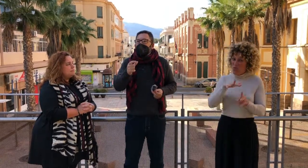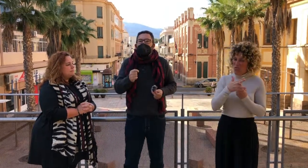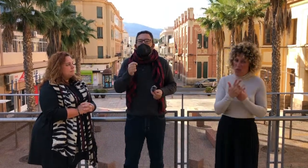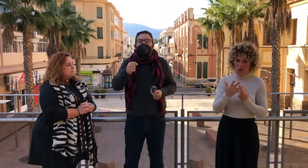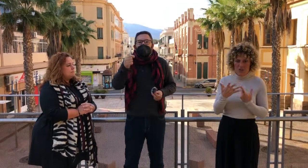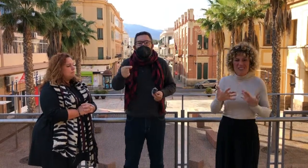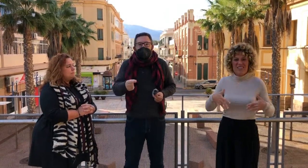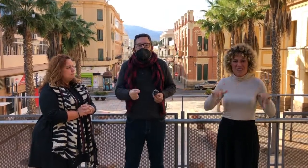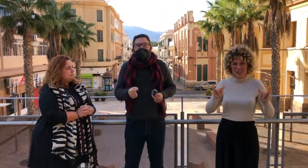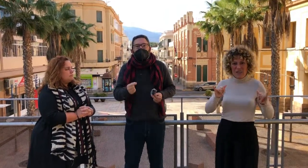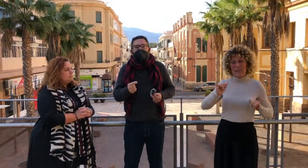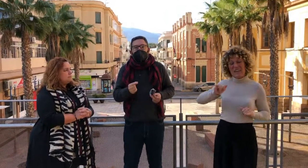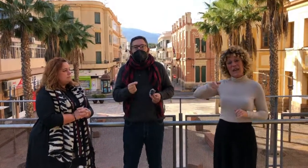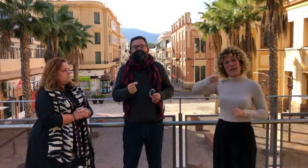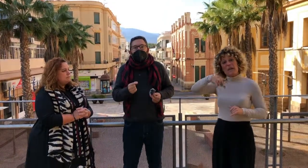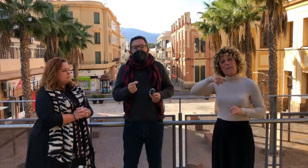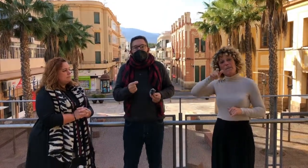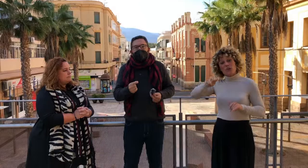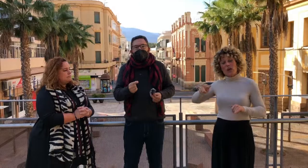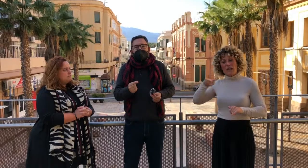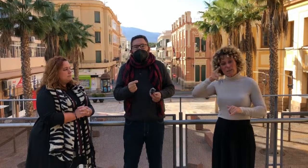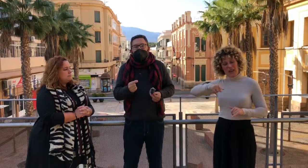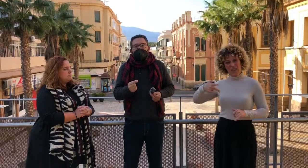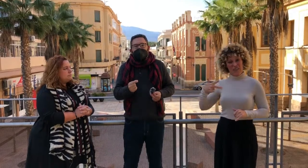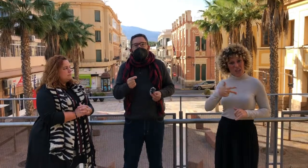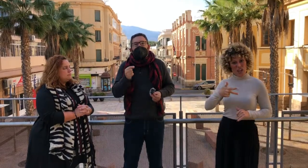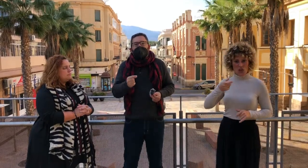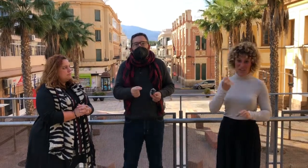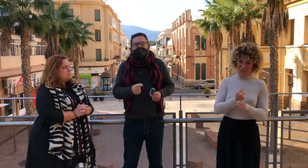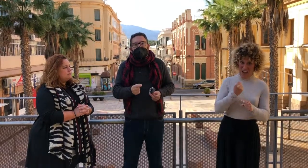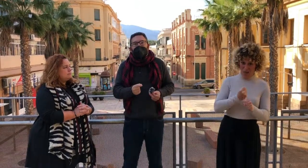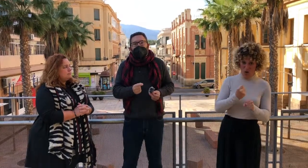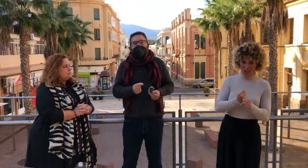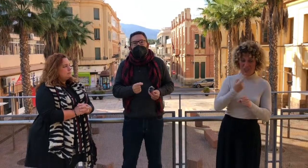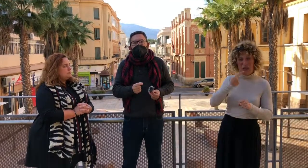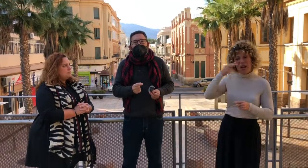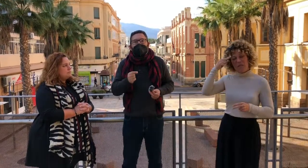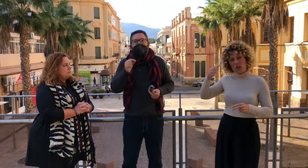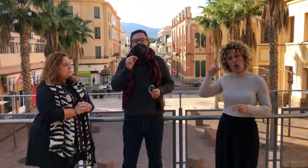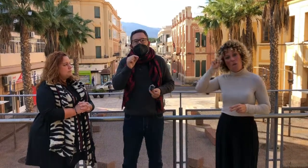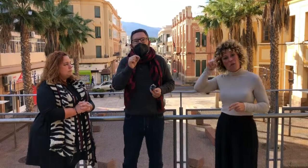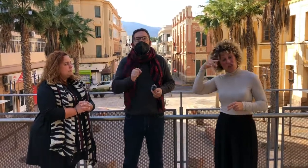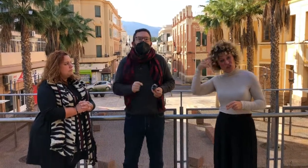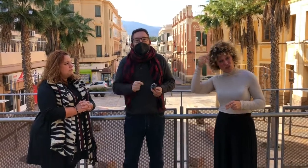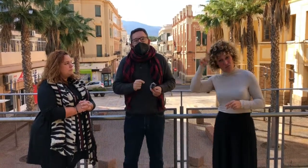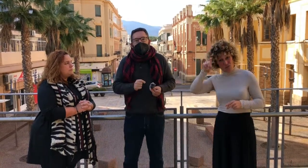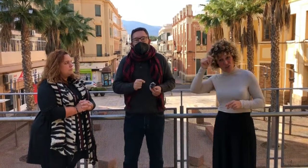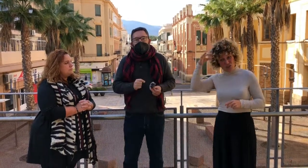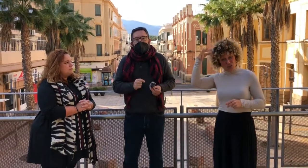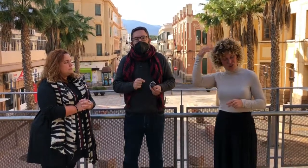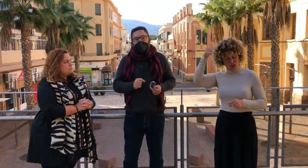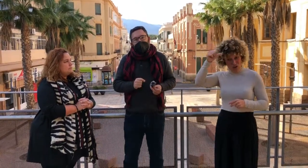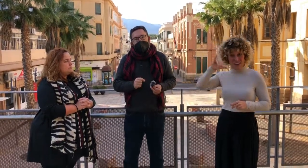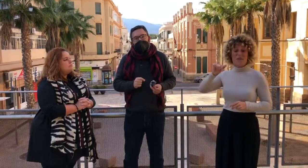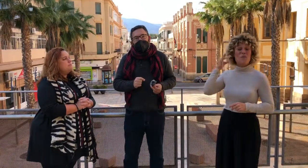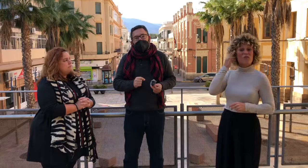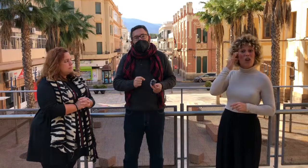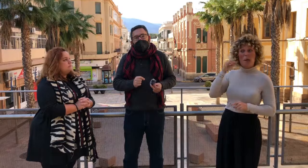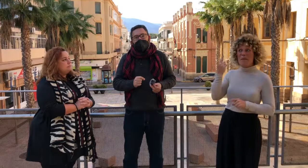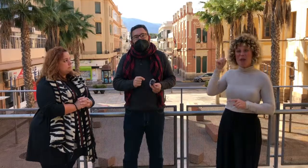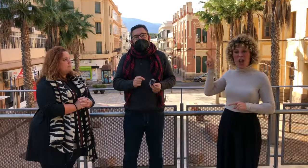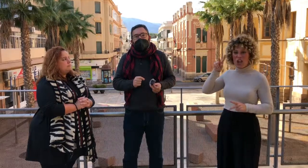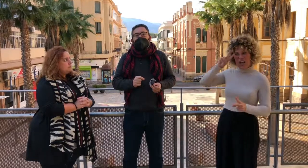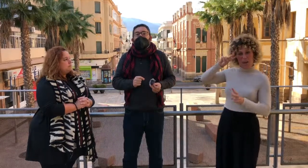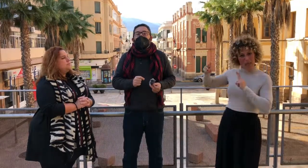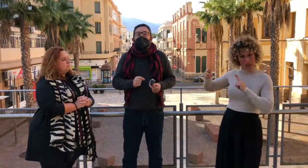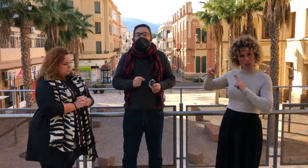pedir que hay que respetar a los profesores y las profesoras, lo primero que tiene que hacer la administración es respetarla ellos.